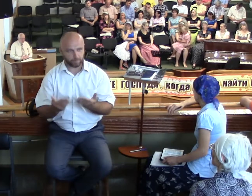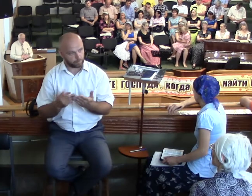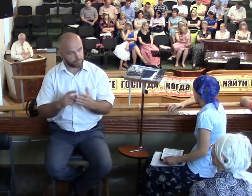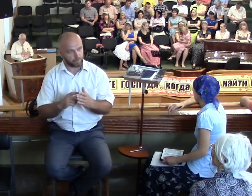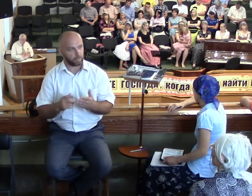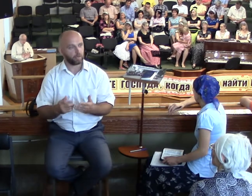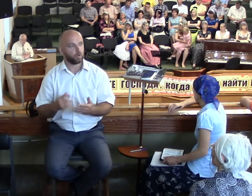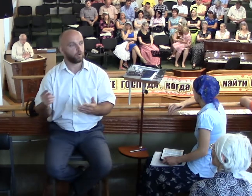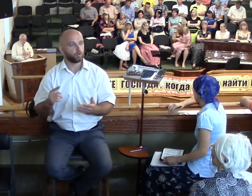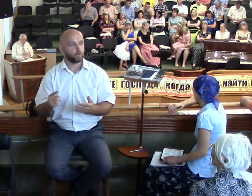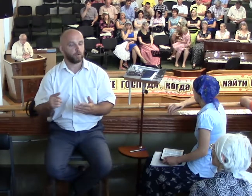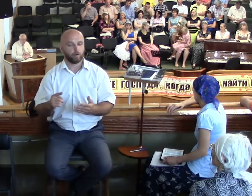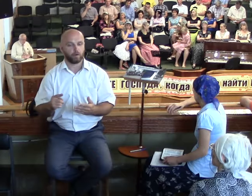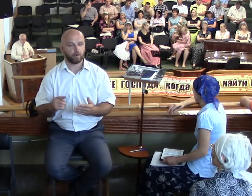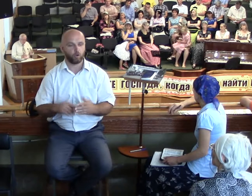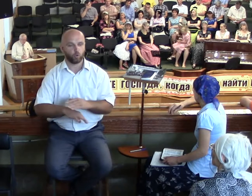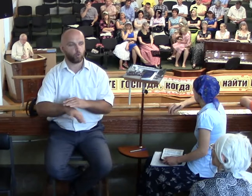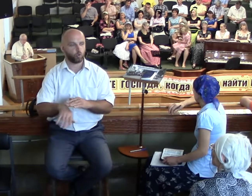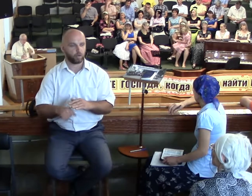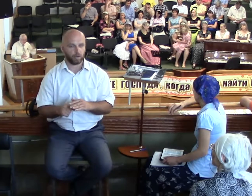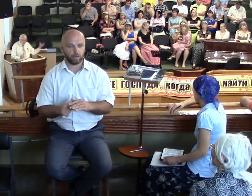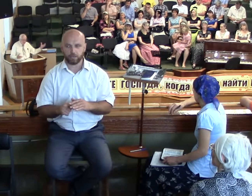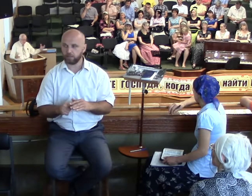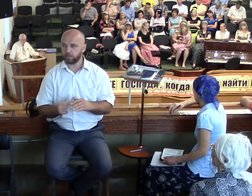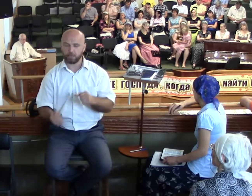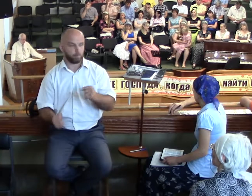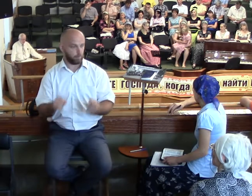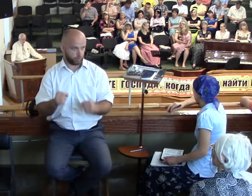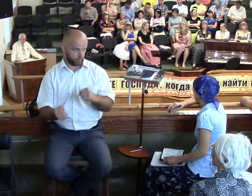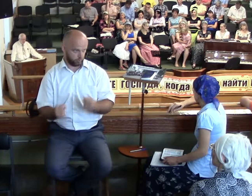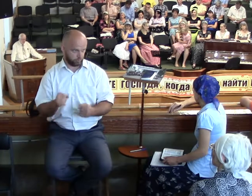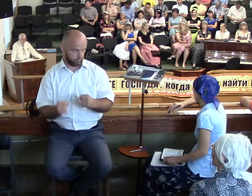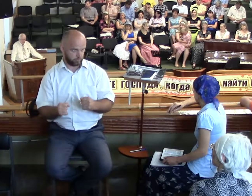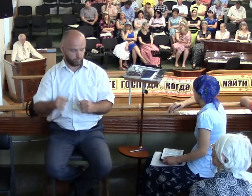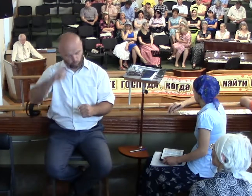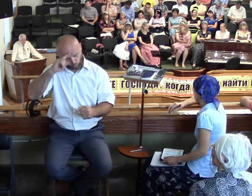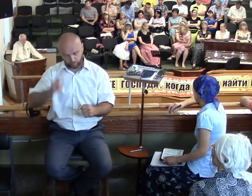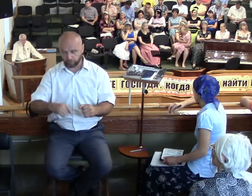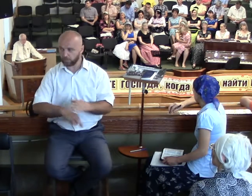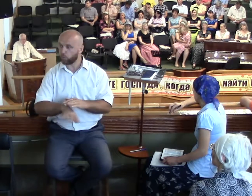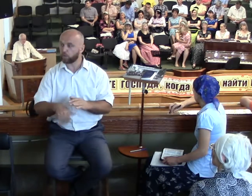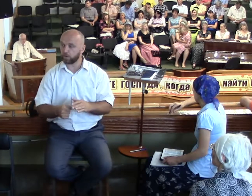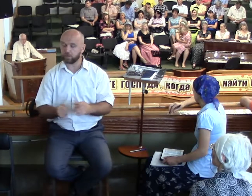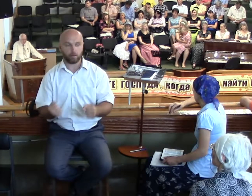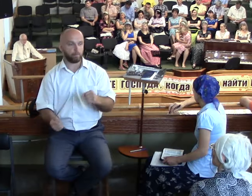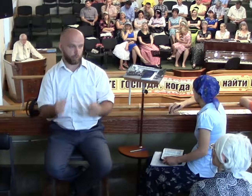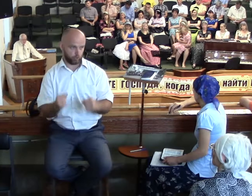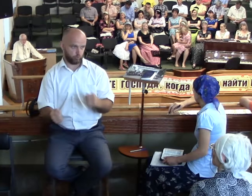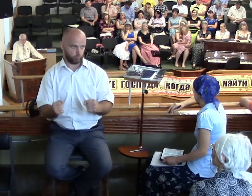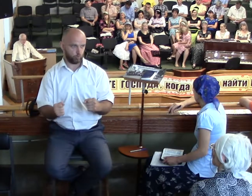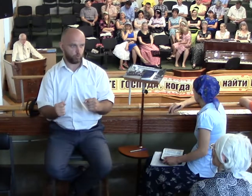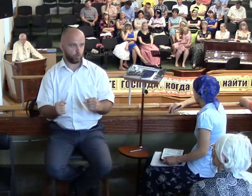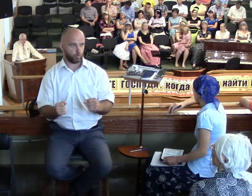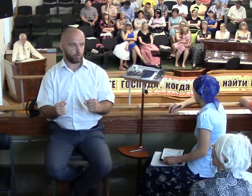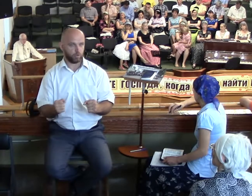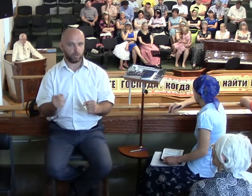которого мало того, что прежде этого деньги все пропали, а теперь еще и его машину,